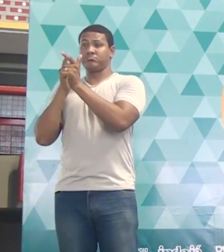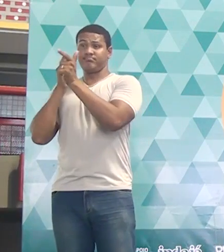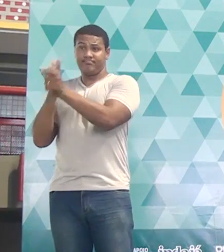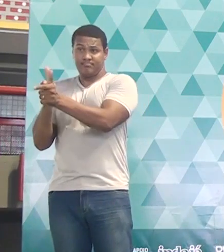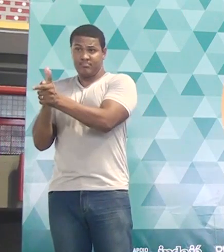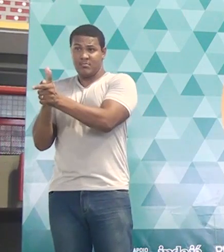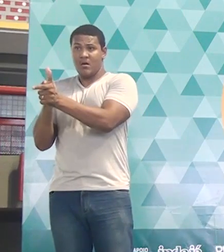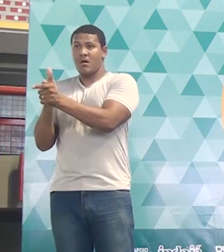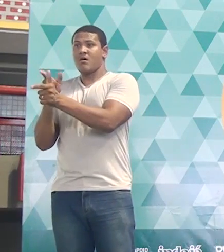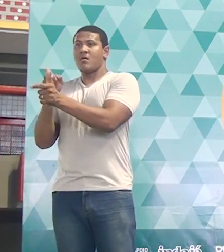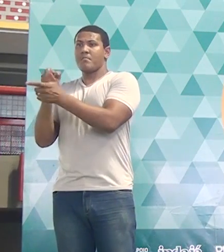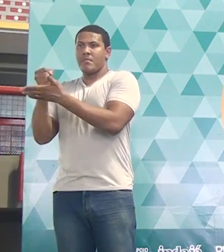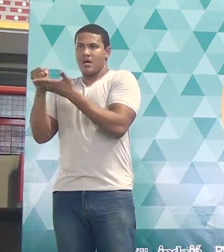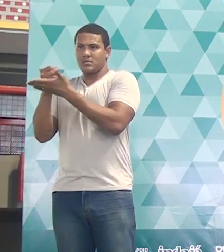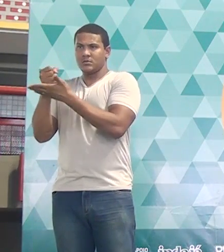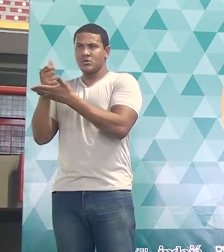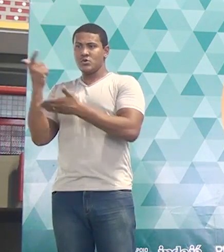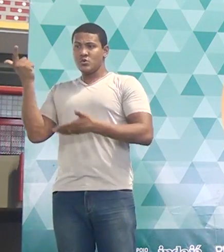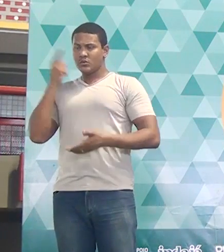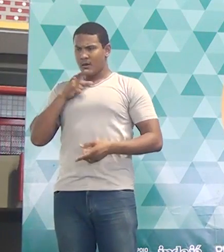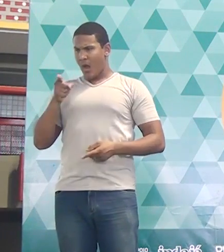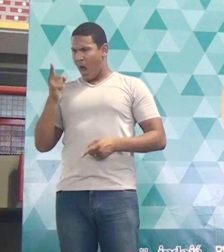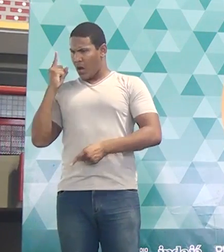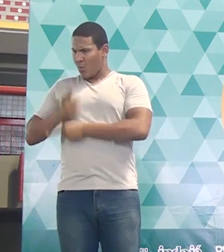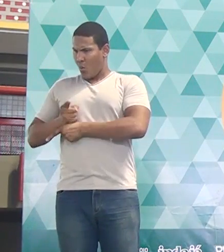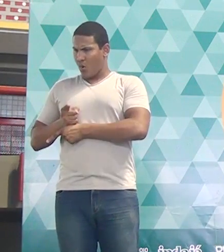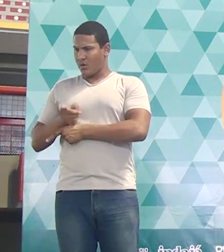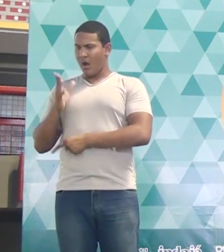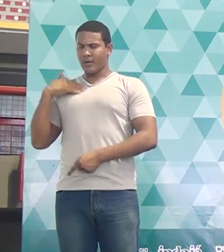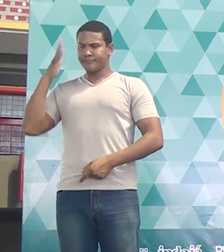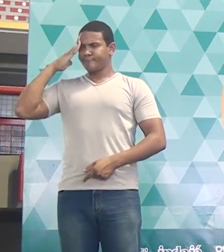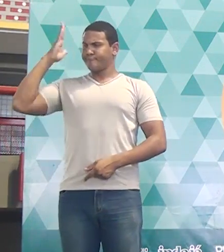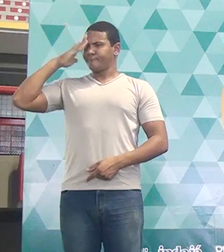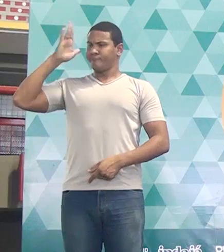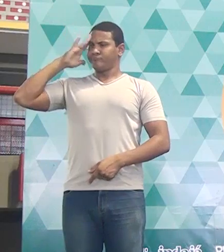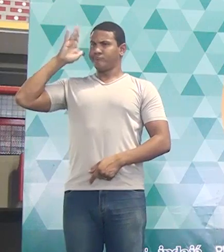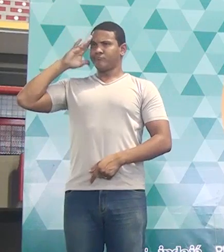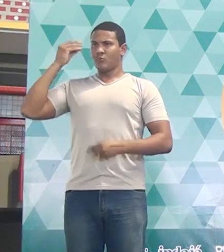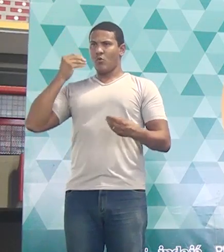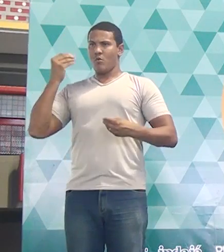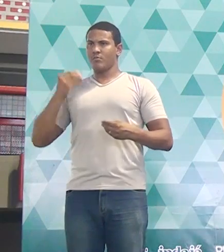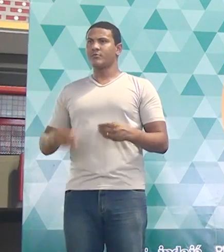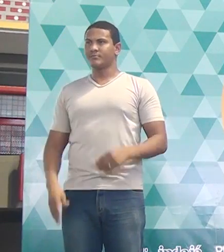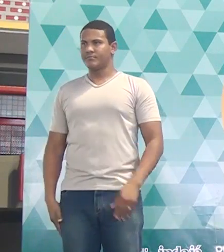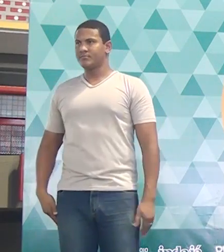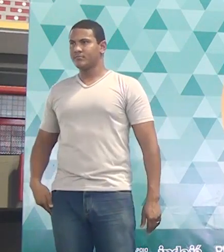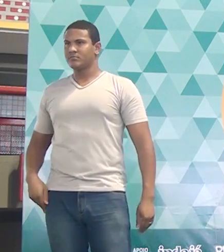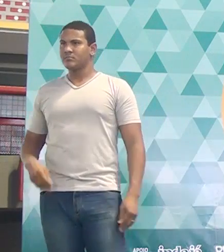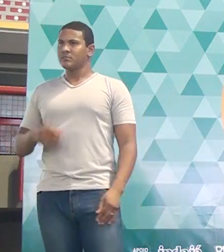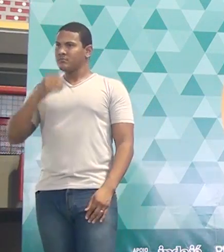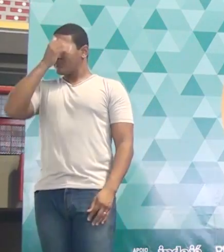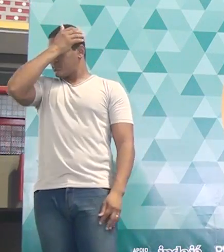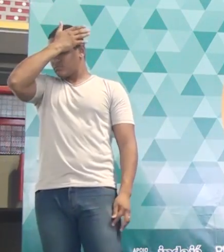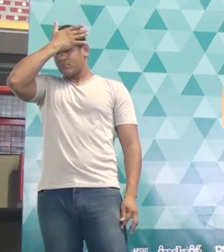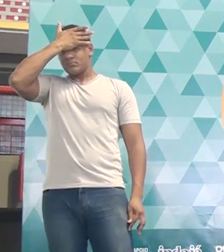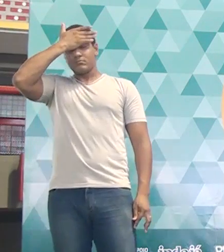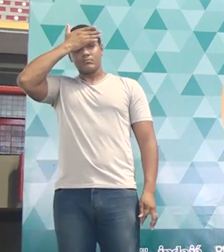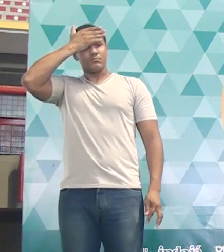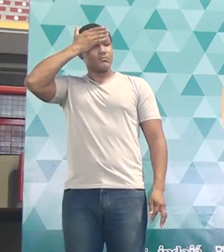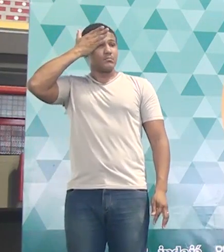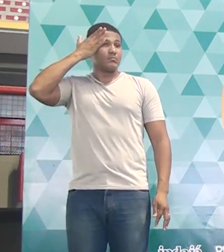você souber classificar corretamente, você faz, como eu falei, a maioria das questões. Vamos fazer mais uma. Questão